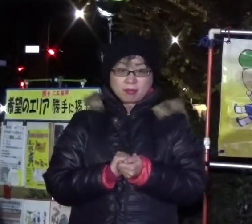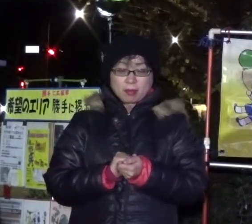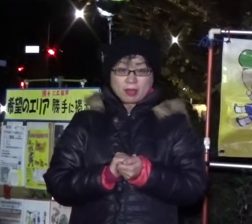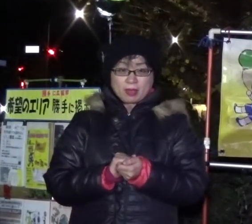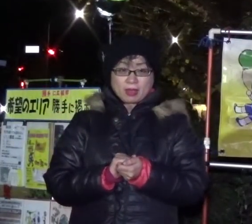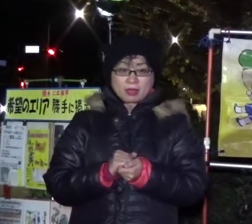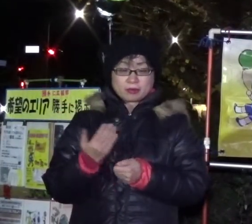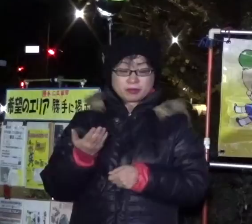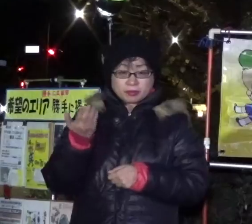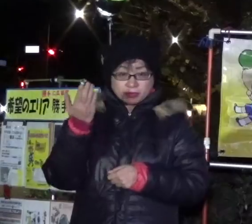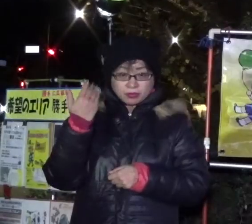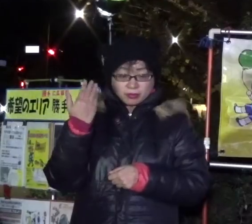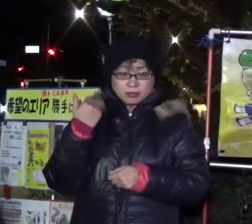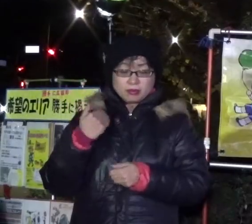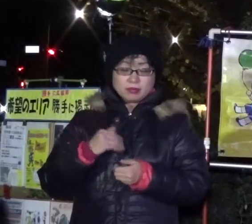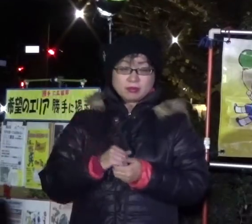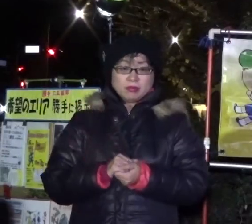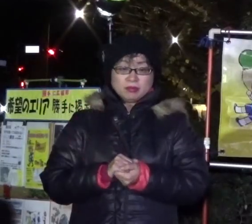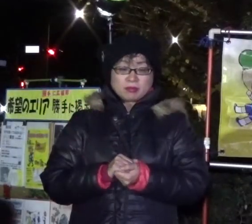手前にはですね、